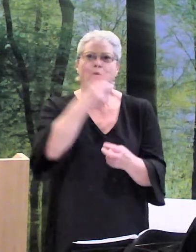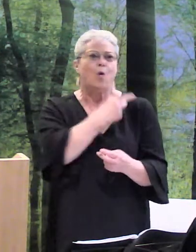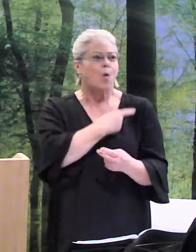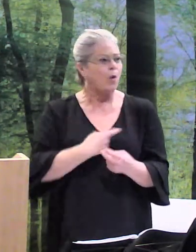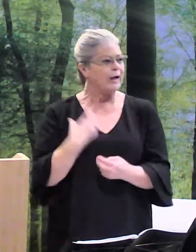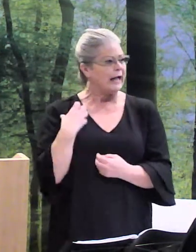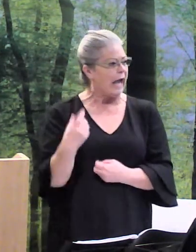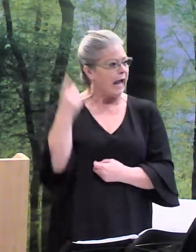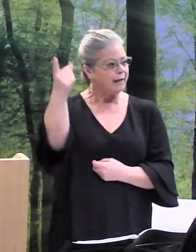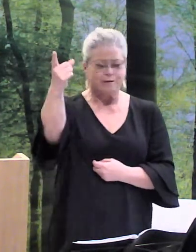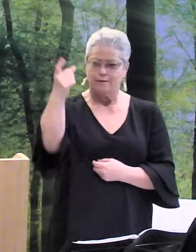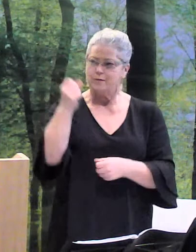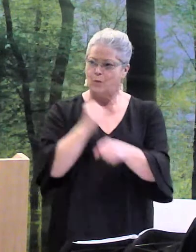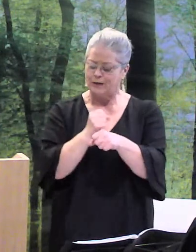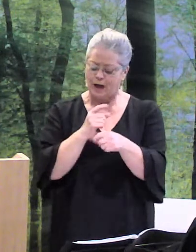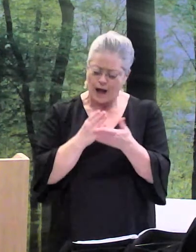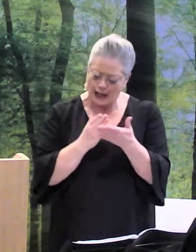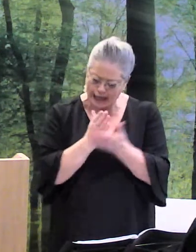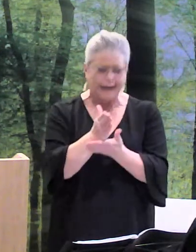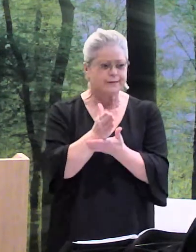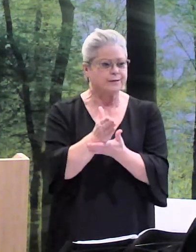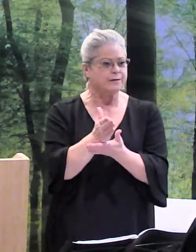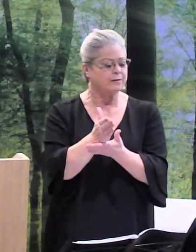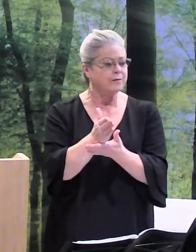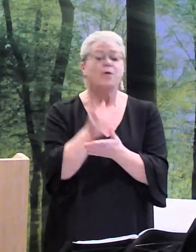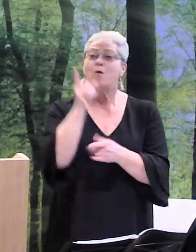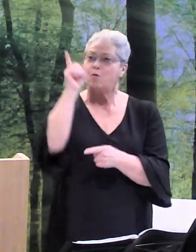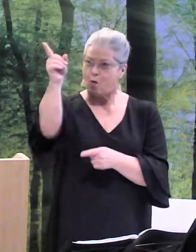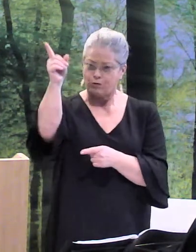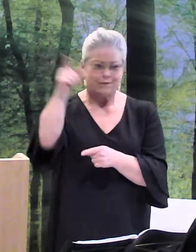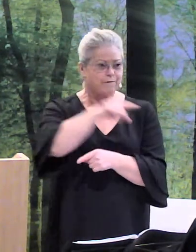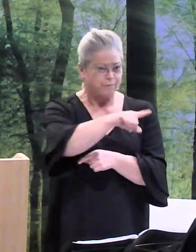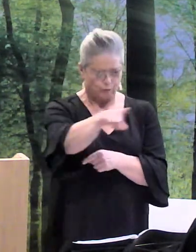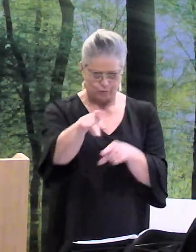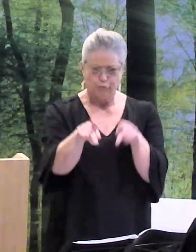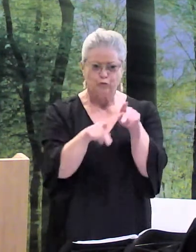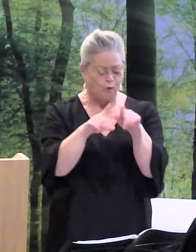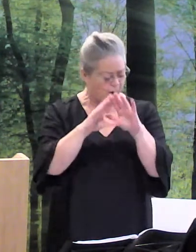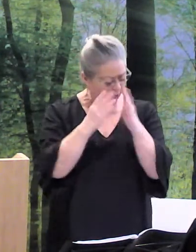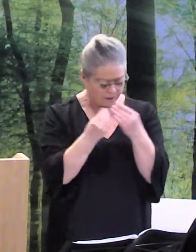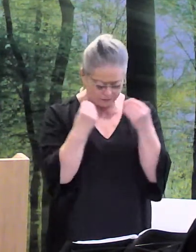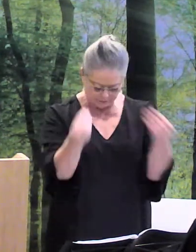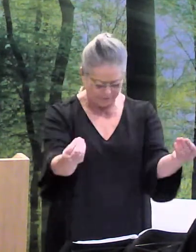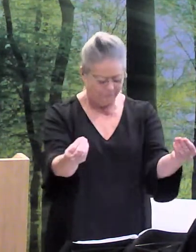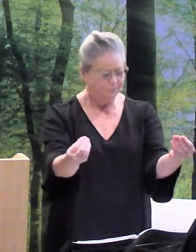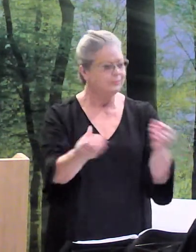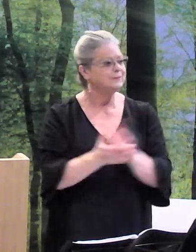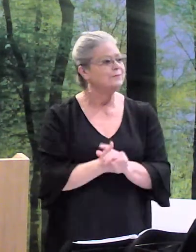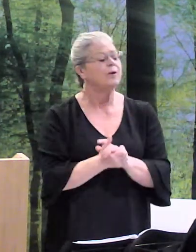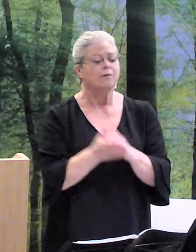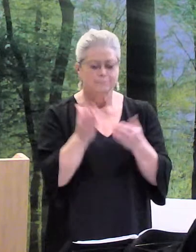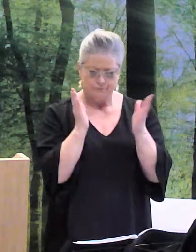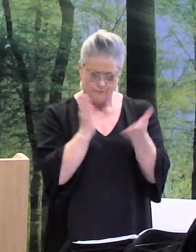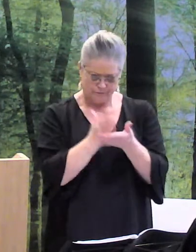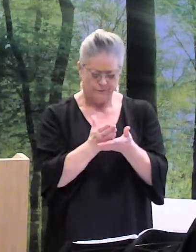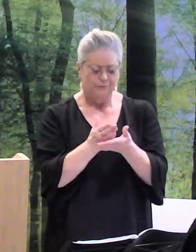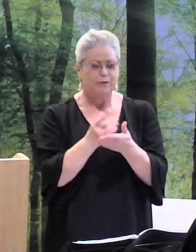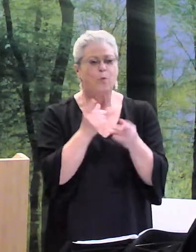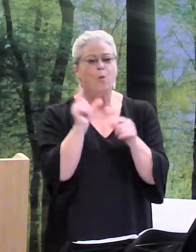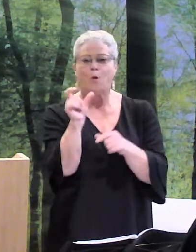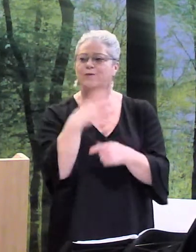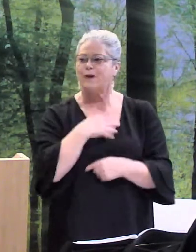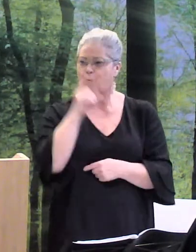koninkrijk en doe wat recht is. Dan zal God u voorzien in alles. Tot daar het woord van